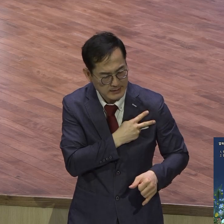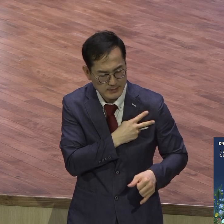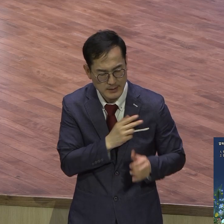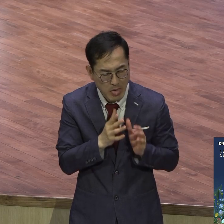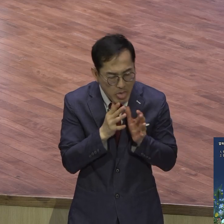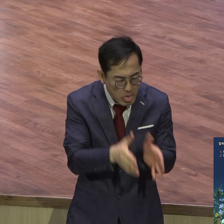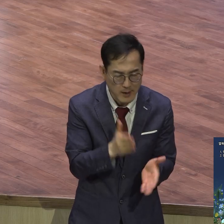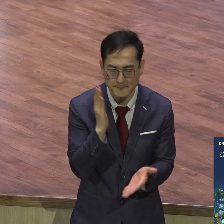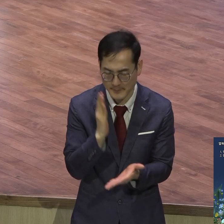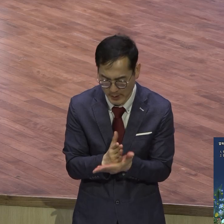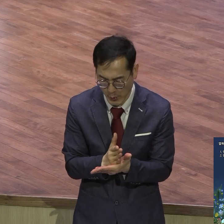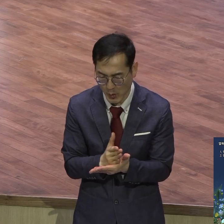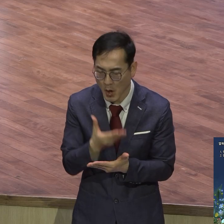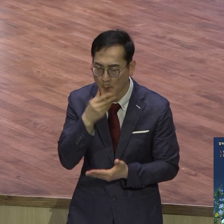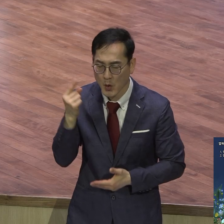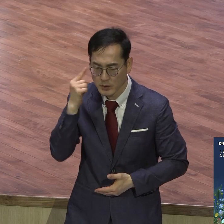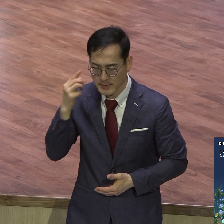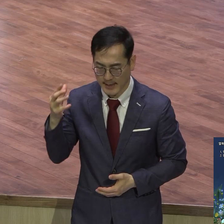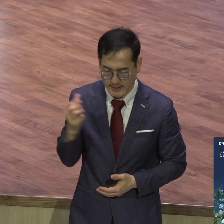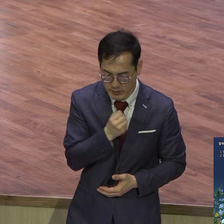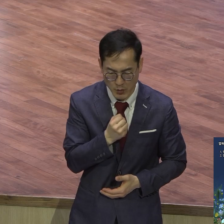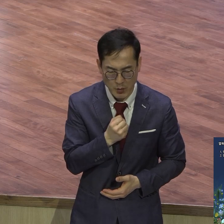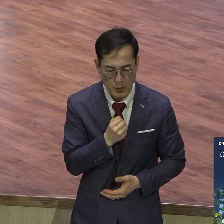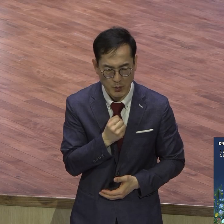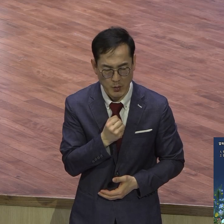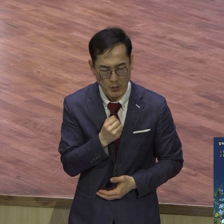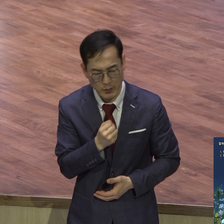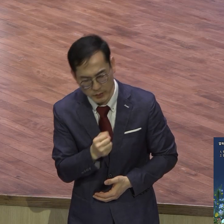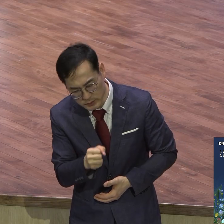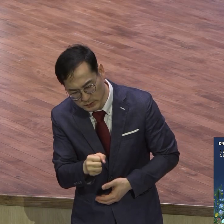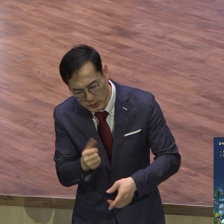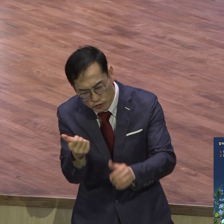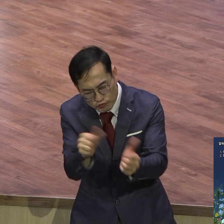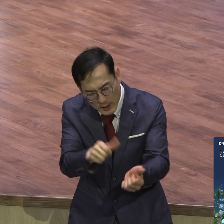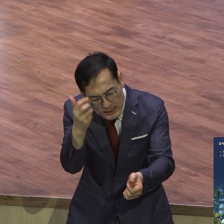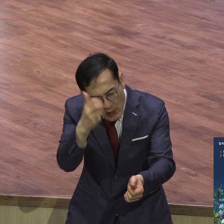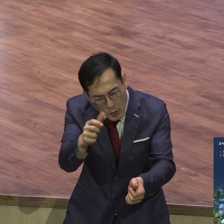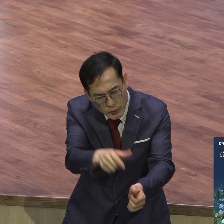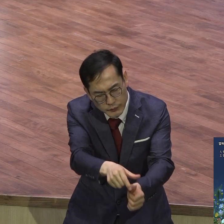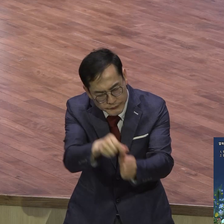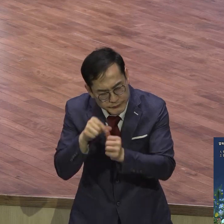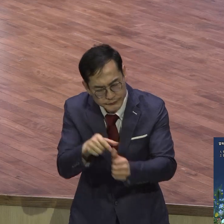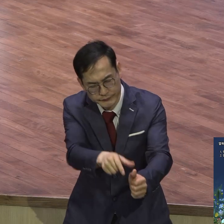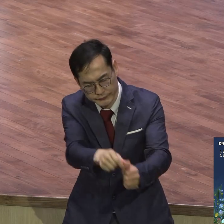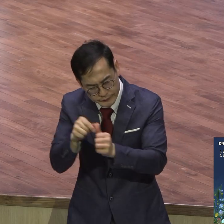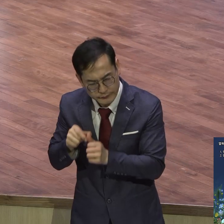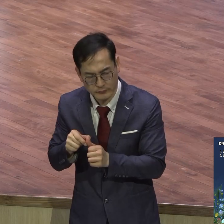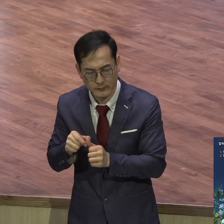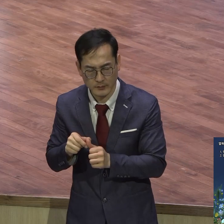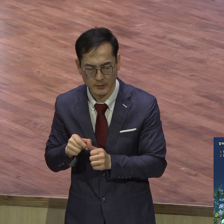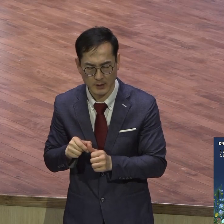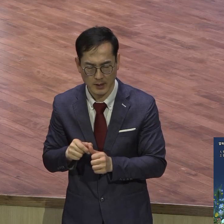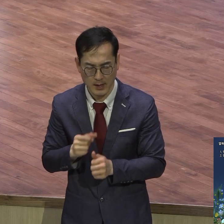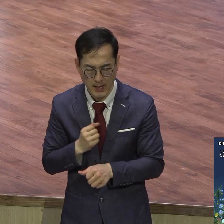말고 이 복음 가지고 그들을 끊져내며 이 복음을 듣고 막 끝난 것이 아니라